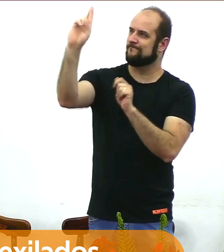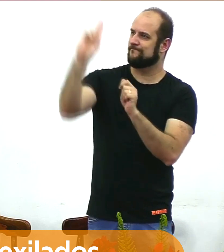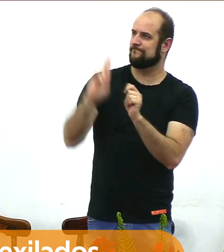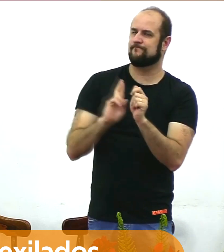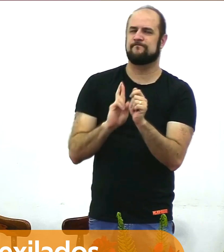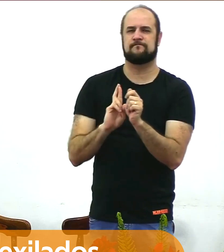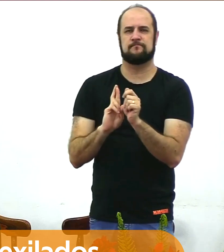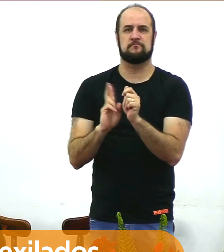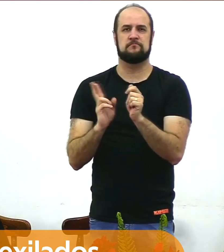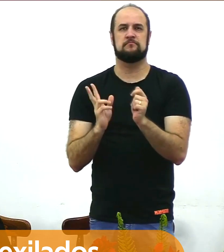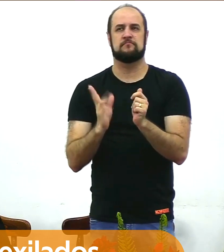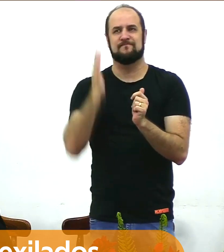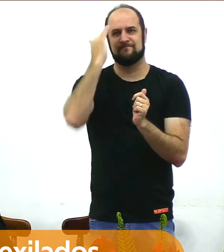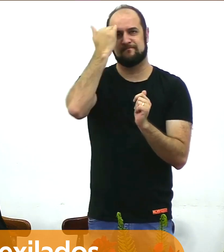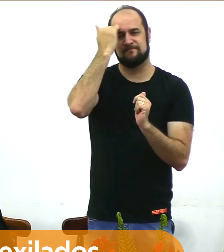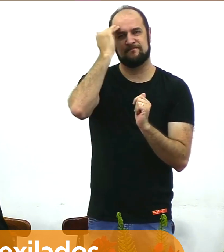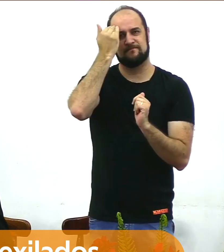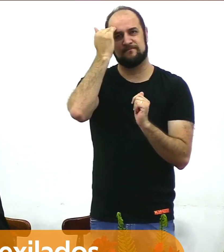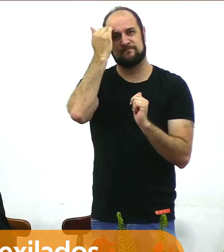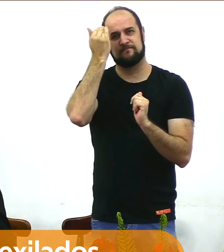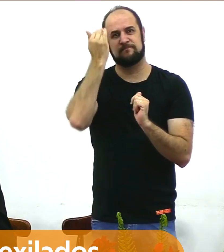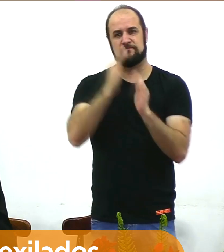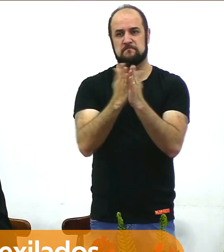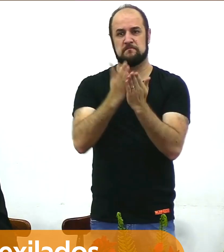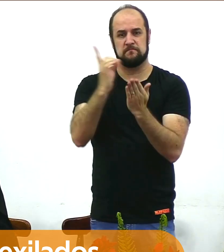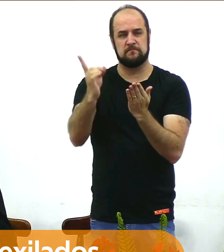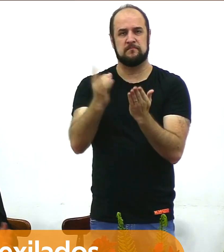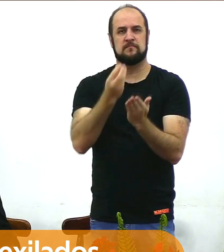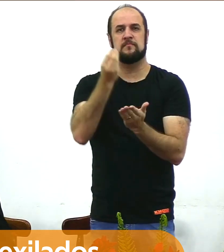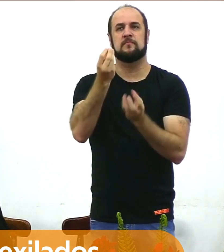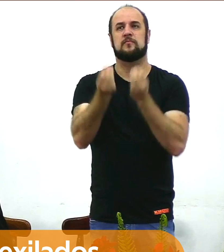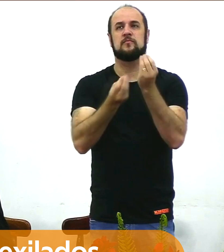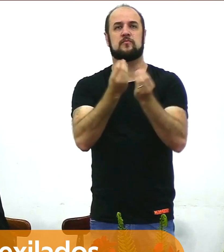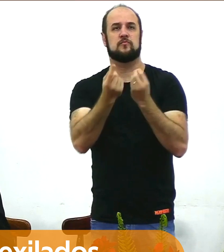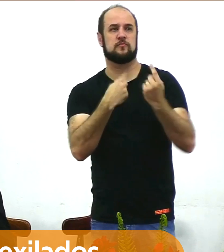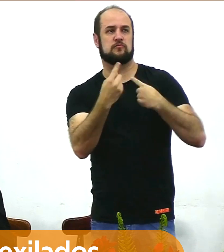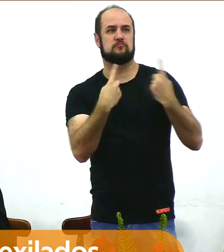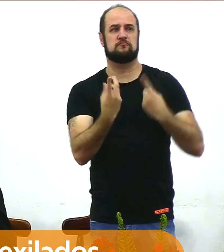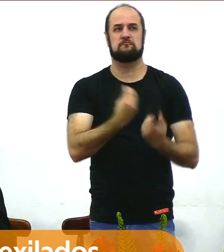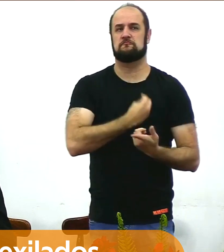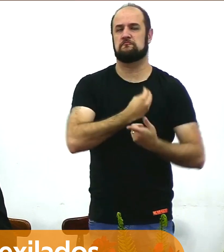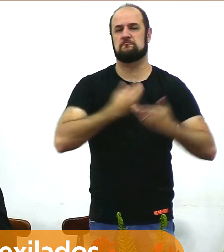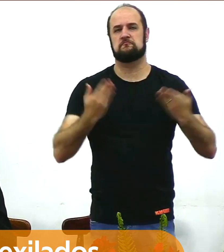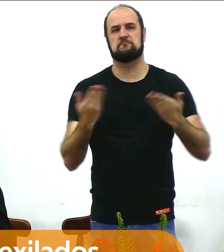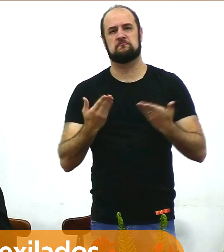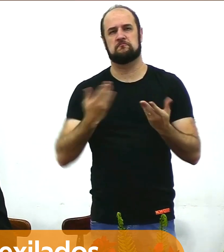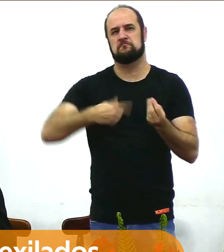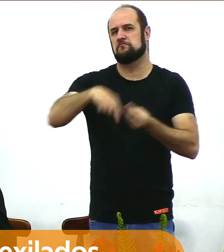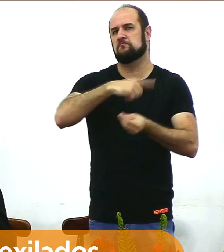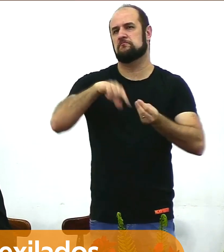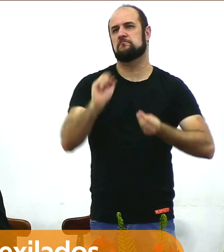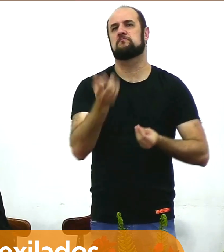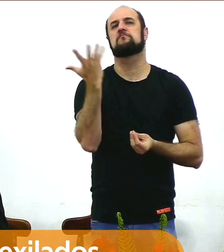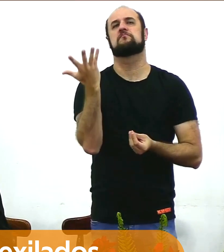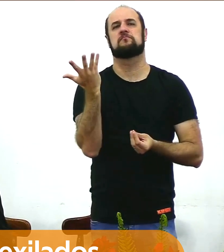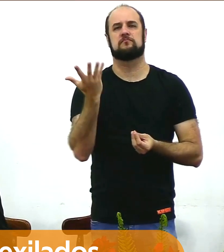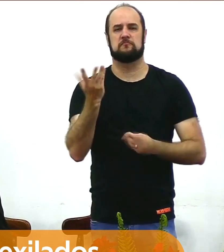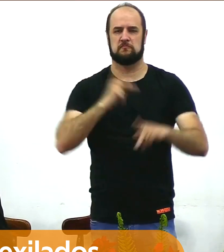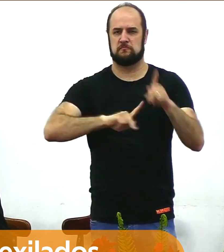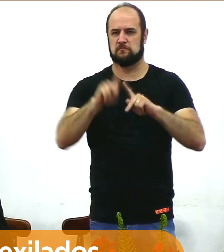algum tipo de entendimento que seja bíblico sobre o que está acontecendo ao seu redor. O povo cristão nunca